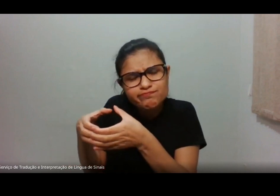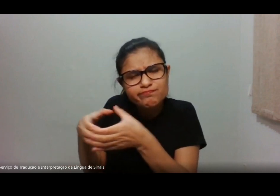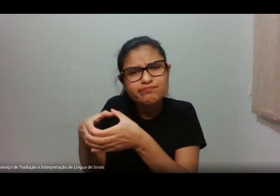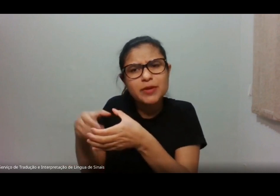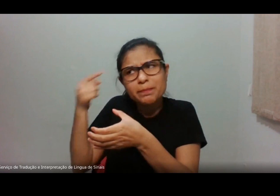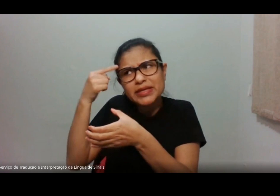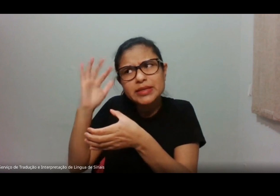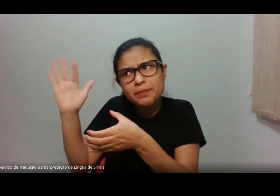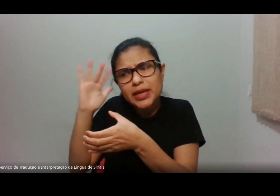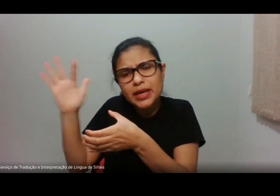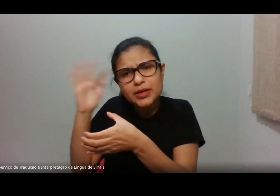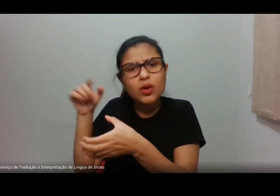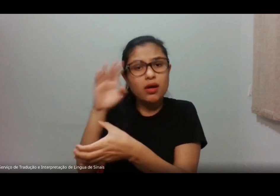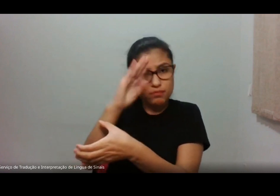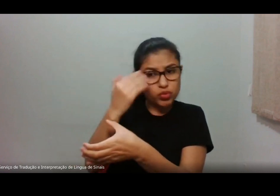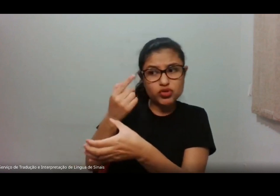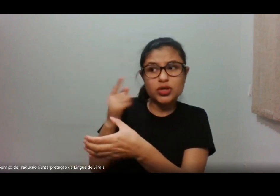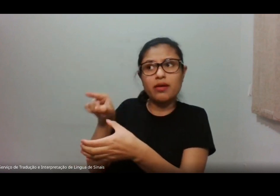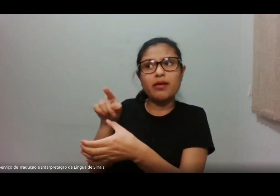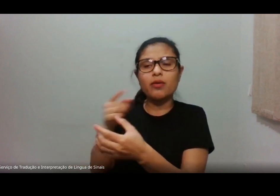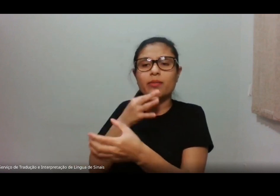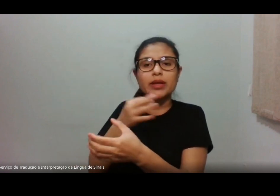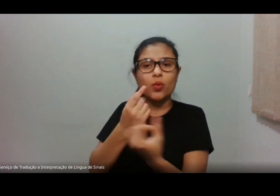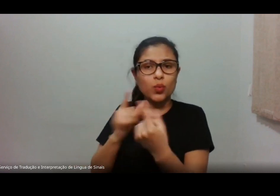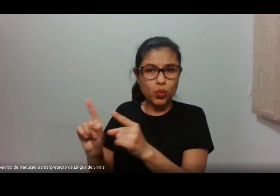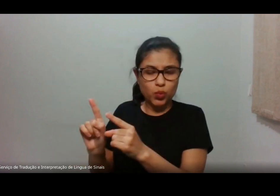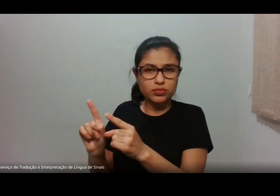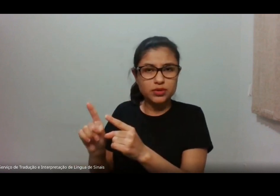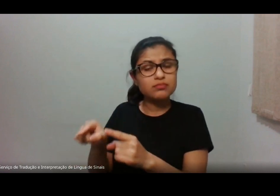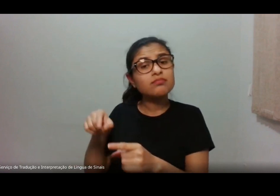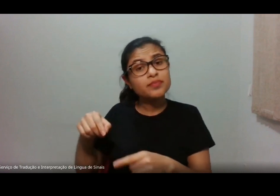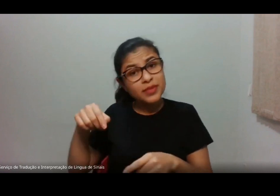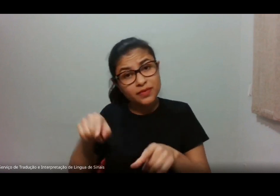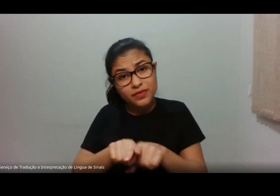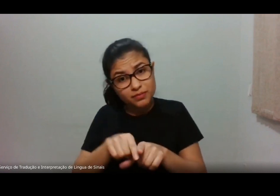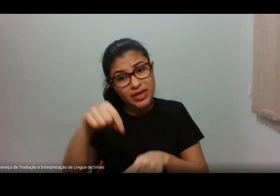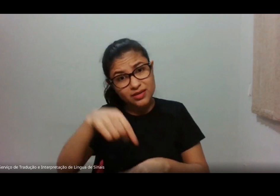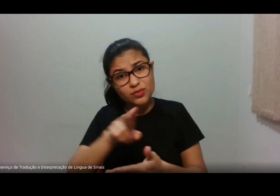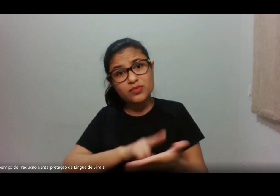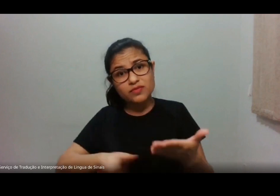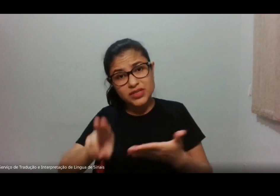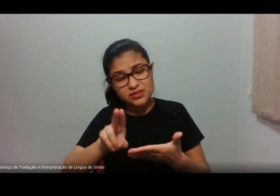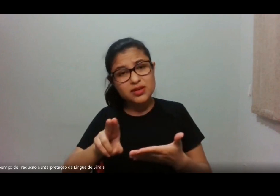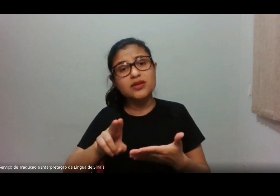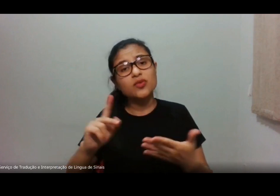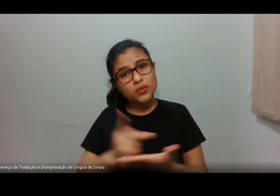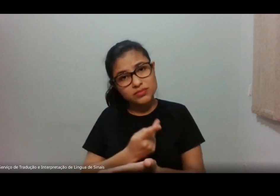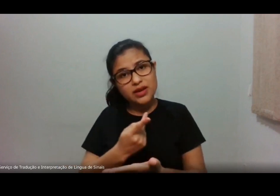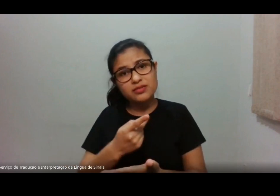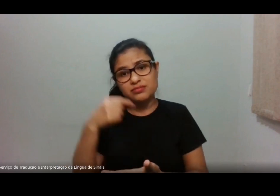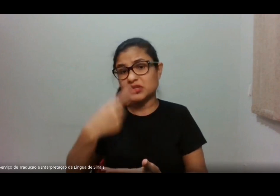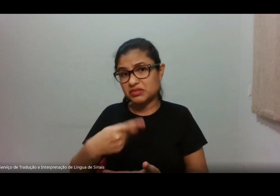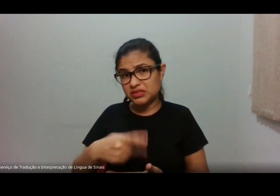pensamentos, aos quais ele vai se opor. E isso ocorre também na nossa universidade, assim, não